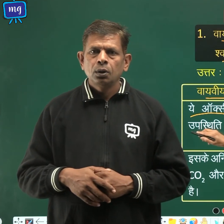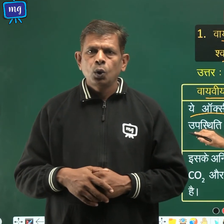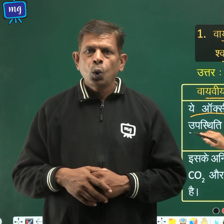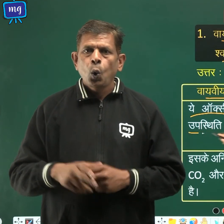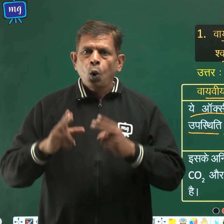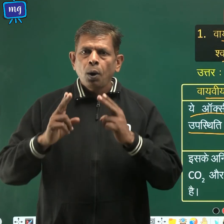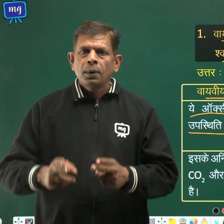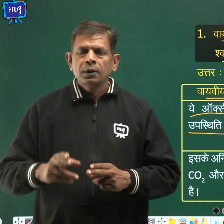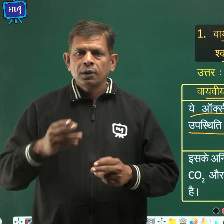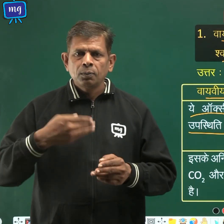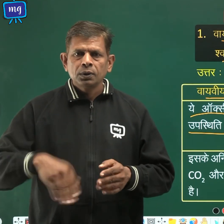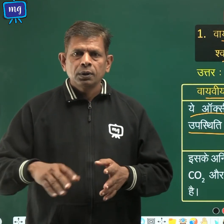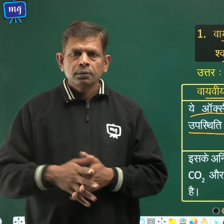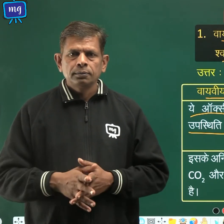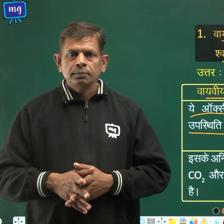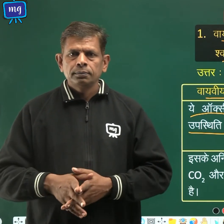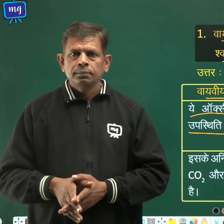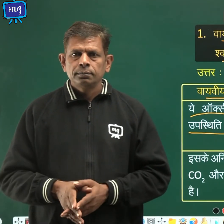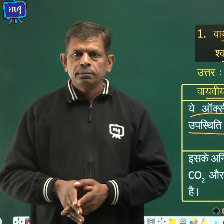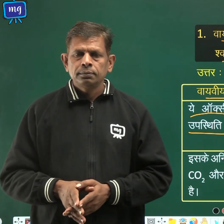उपस्थिति में होता है